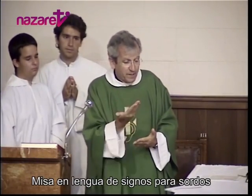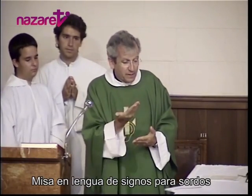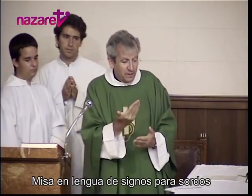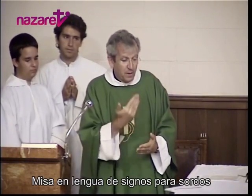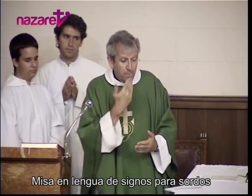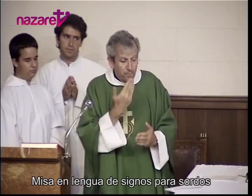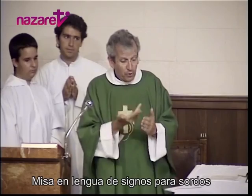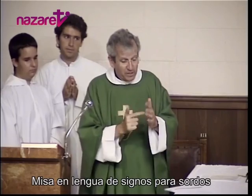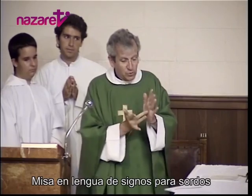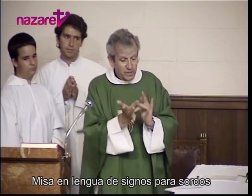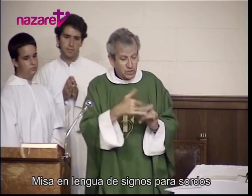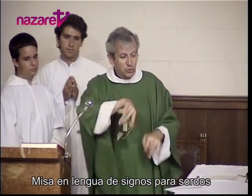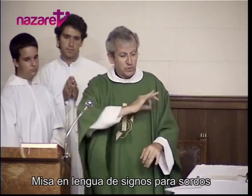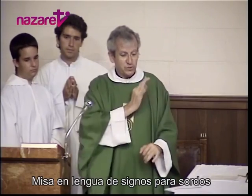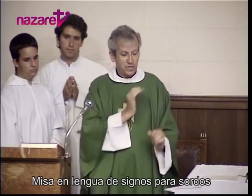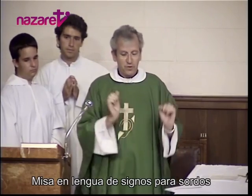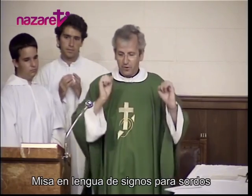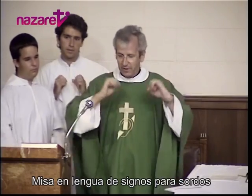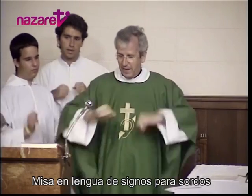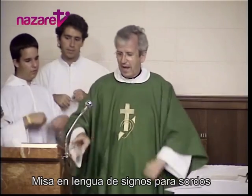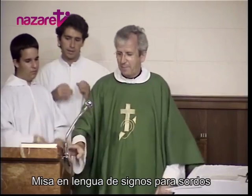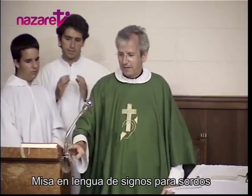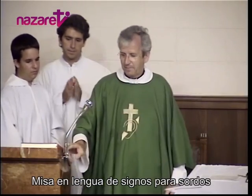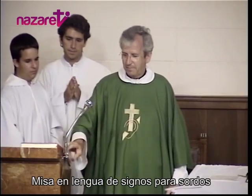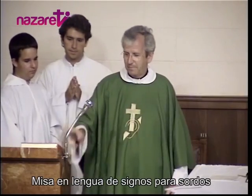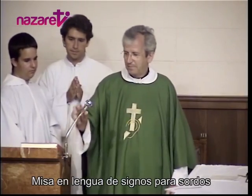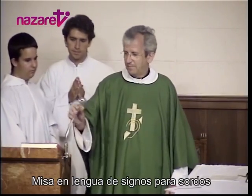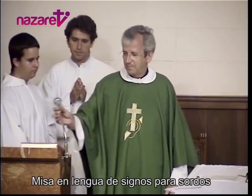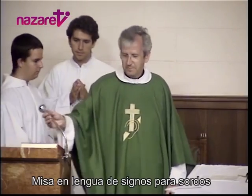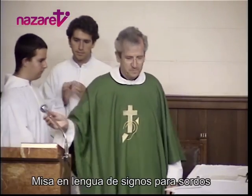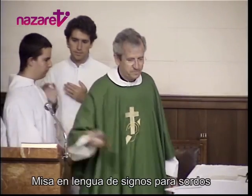a pedir. Por Jesucristo nuestro Señor. Amén.